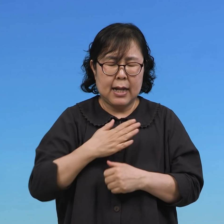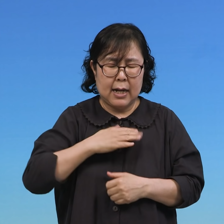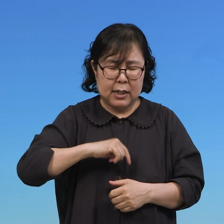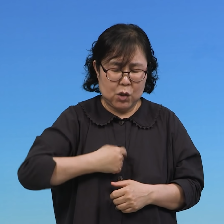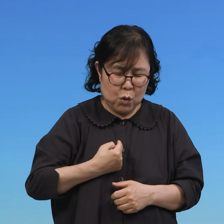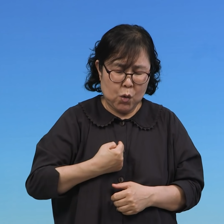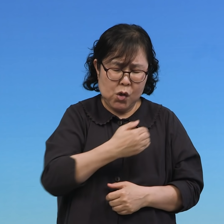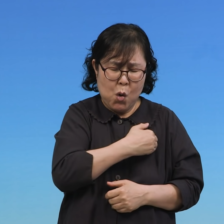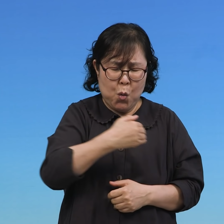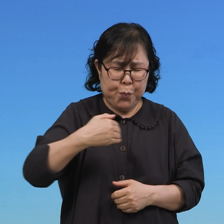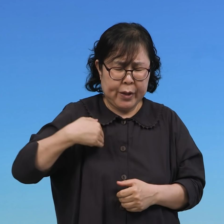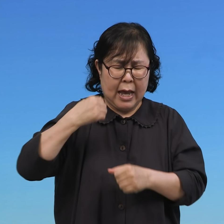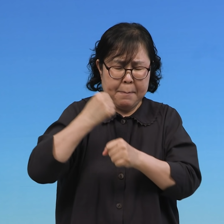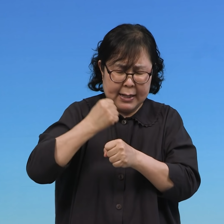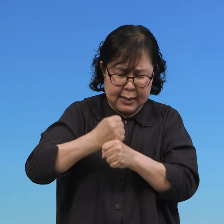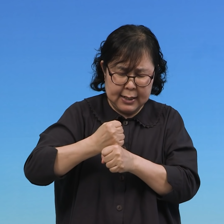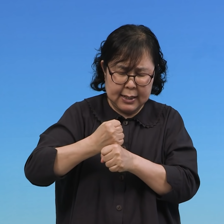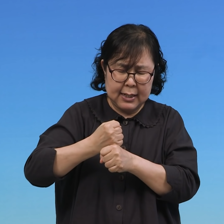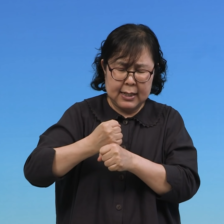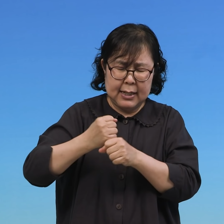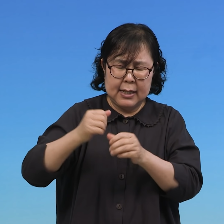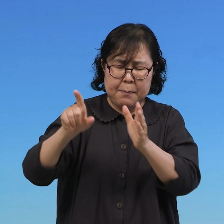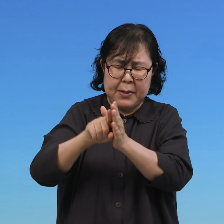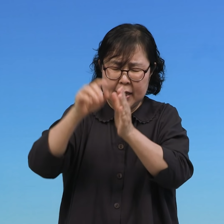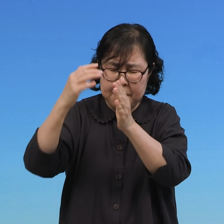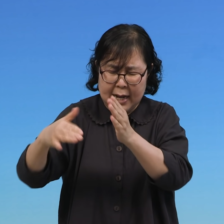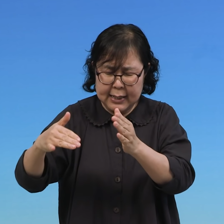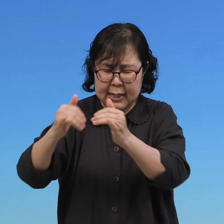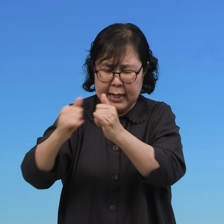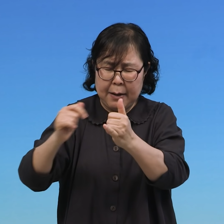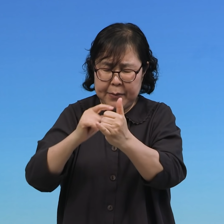여유롭게 만드는가를 아버지 이 세상 사람들에게